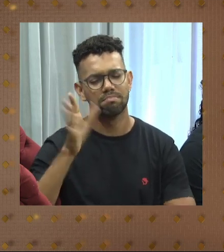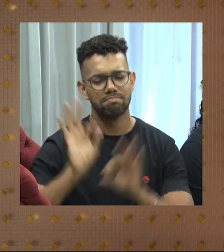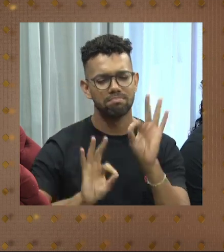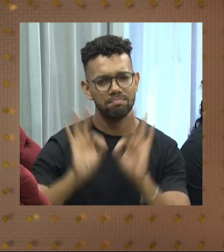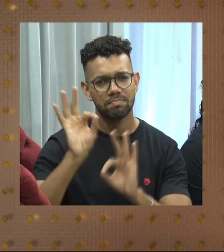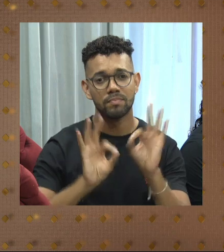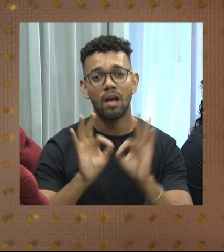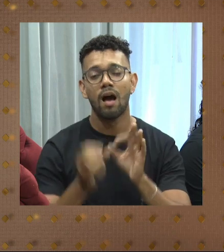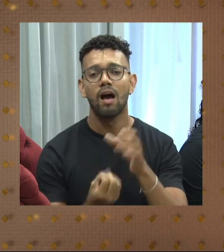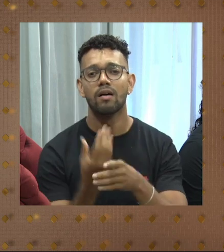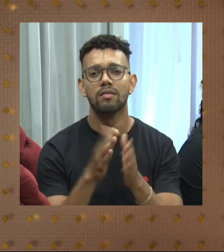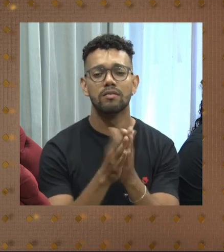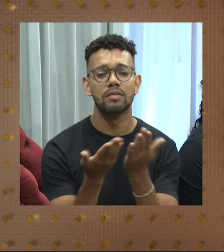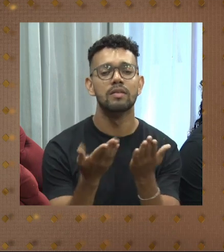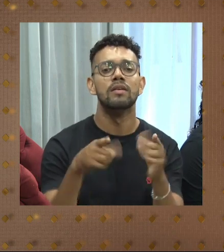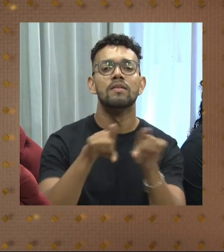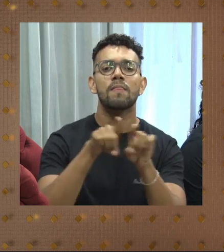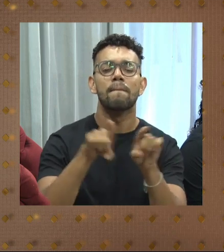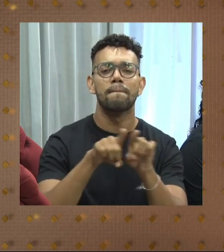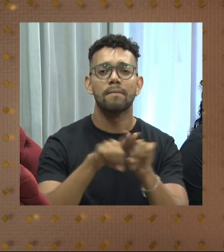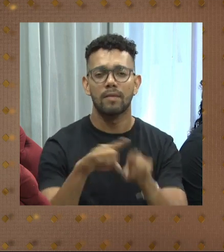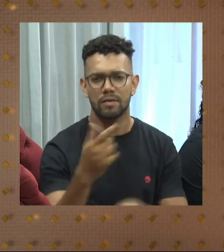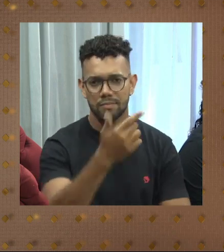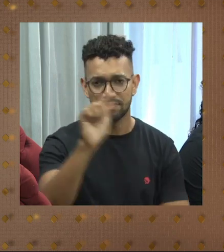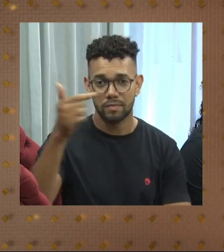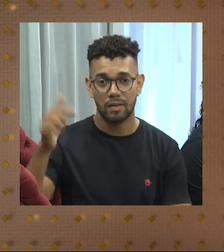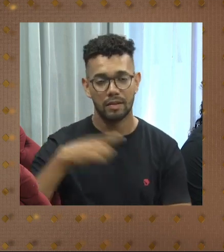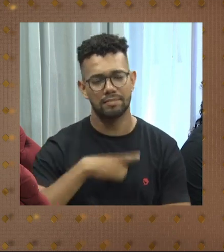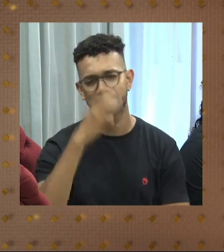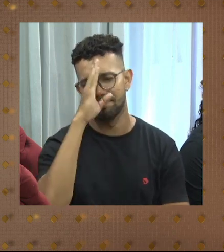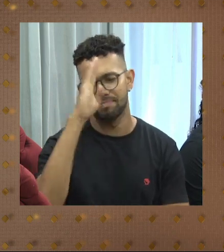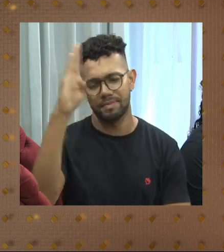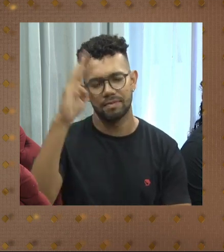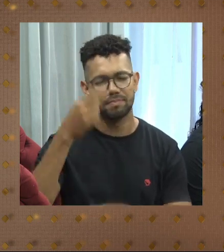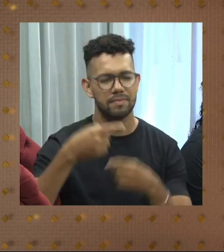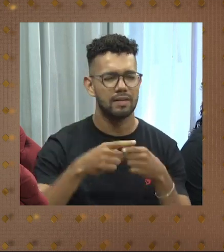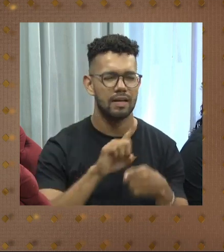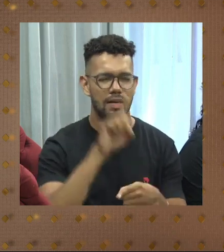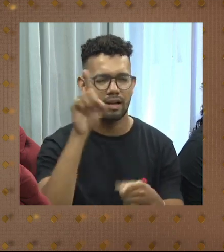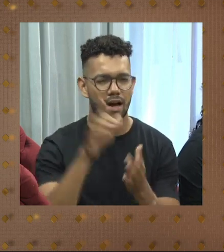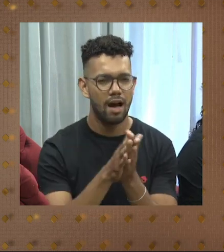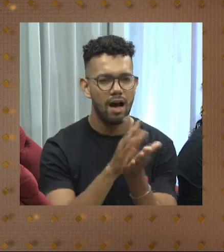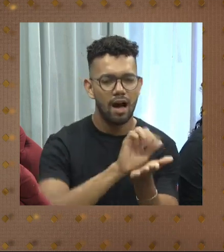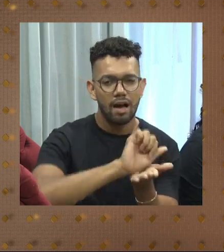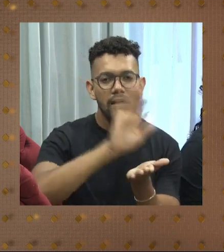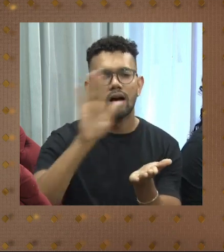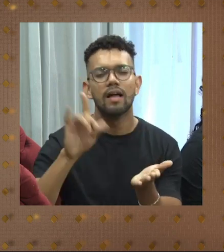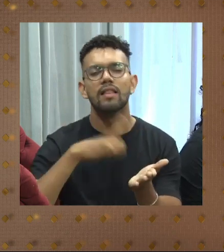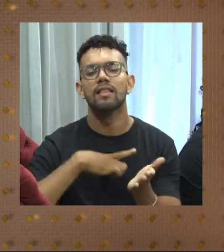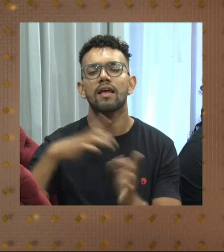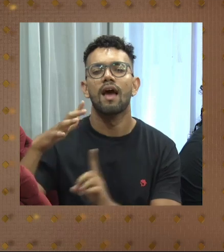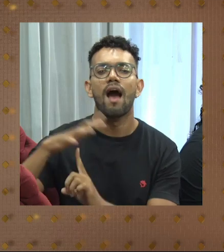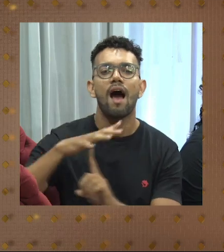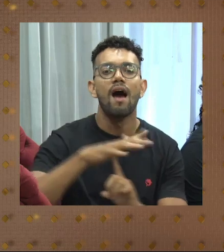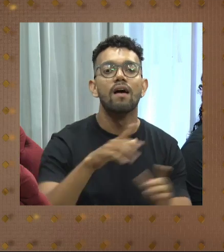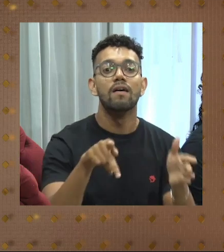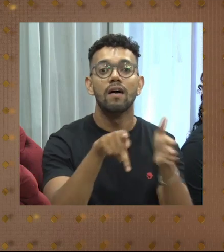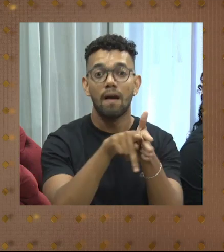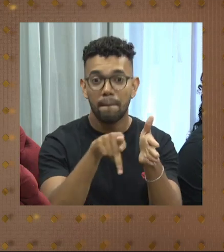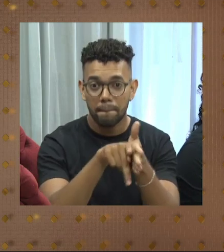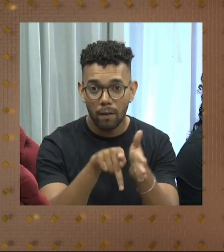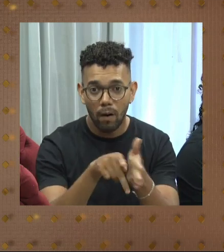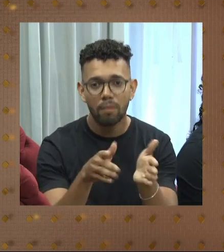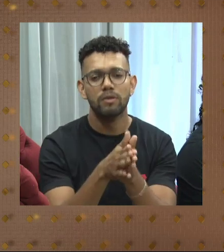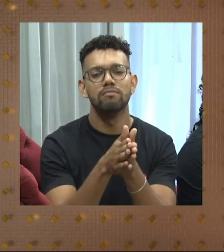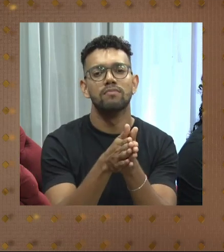ele. E outros da AGEB, né? Nós temos vários espaços, porque o Salipe, ele tem a Feira do Livro, né, com todos os